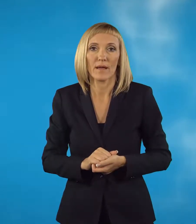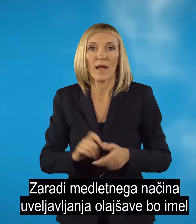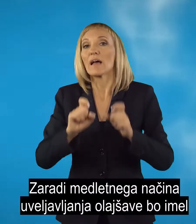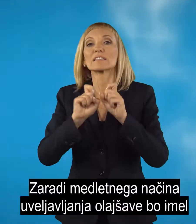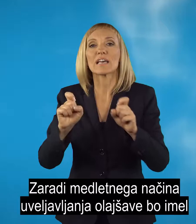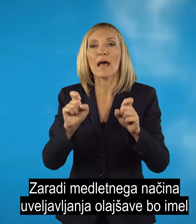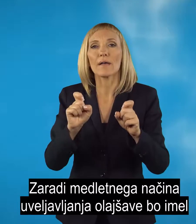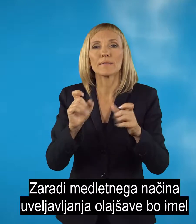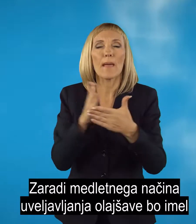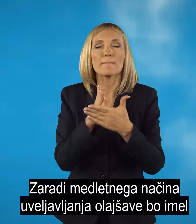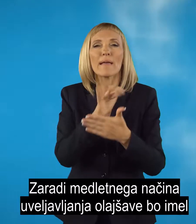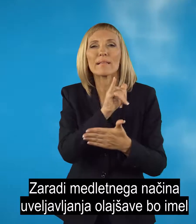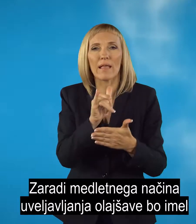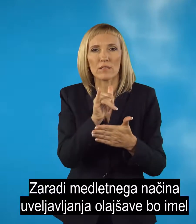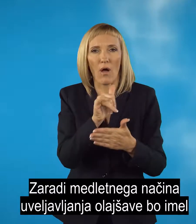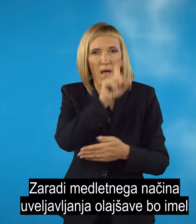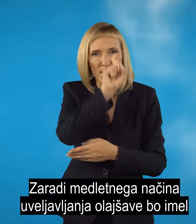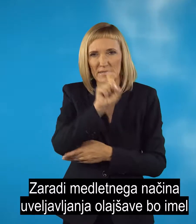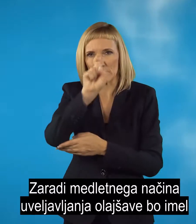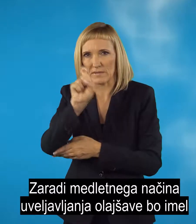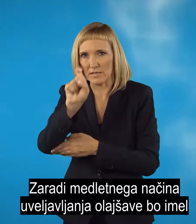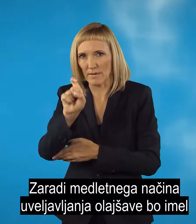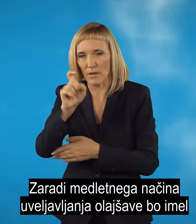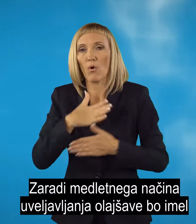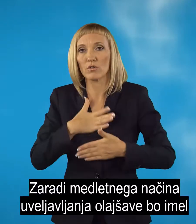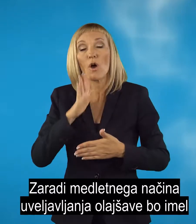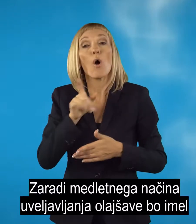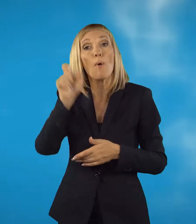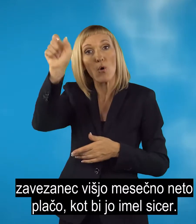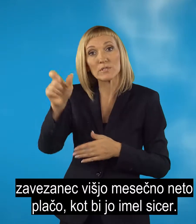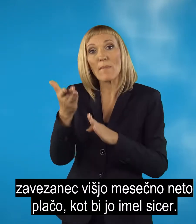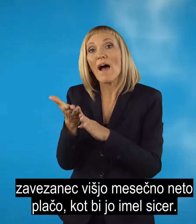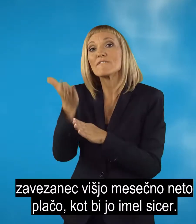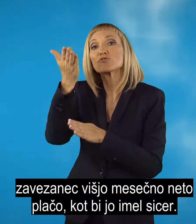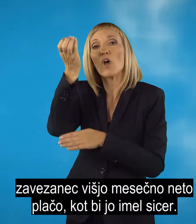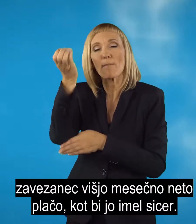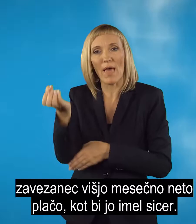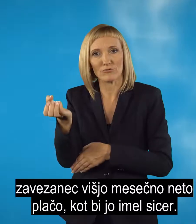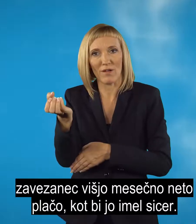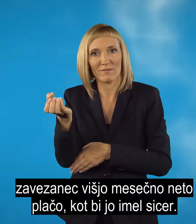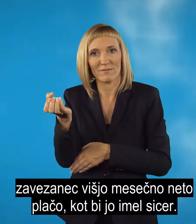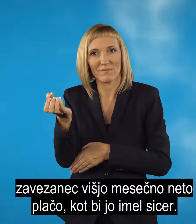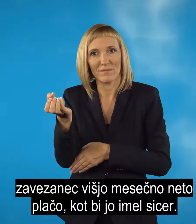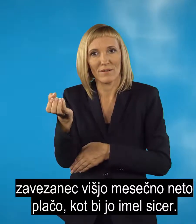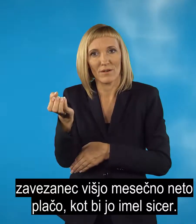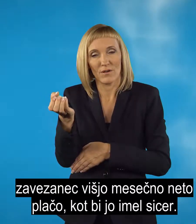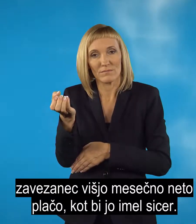Zaradi medletnega načina uveljavljanja olajšave bo imel zavezanec višjo mesečno neto plačo, kot bi jo imel